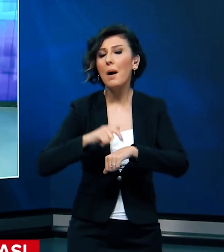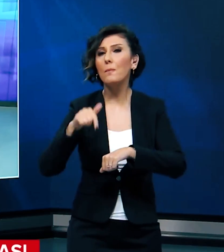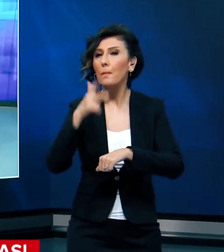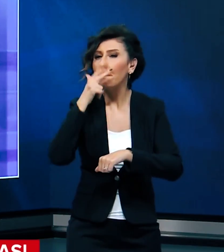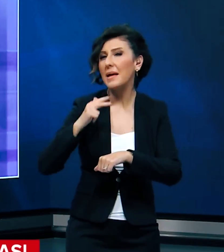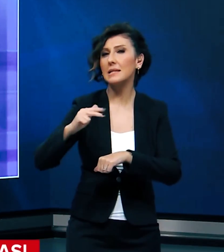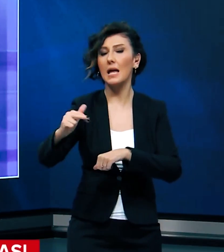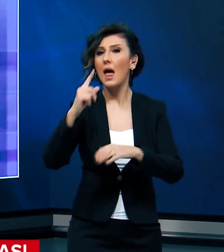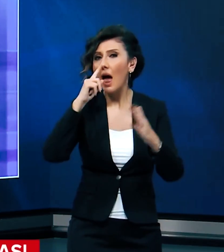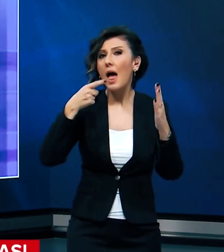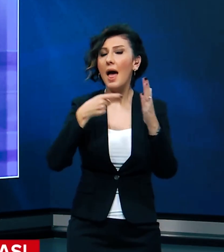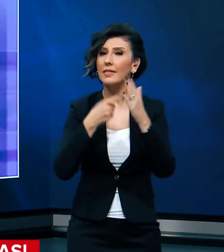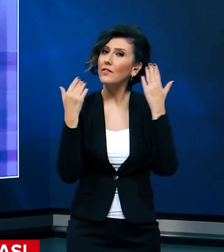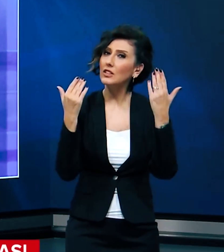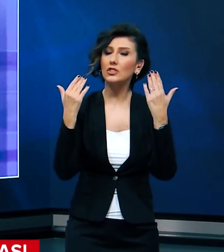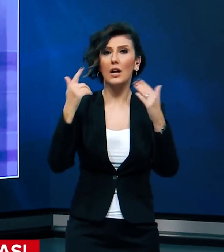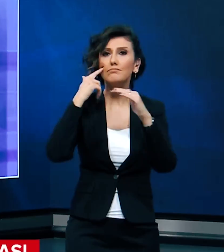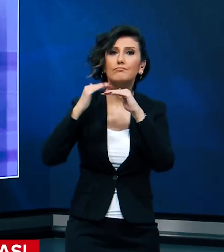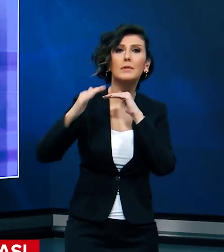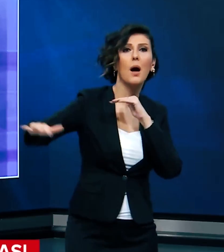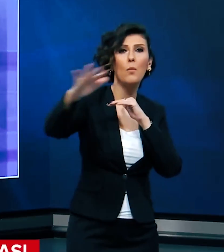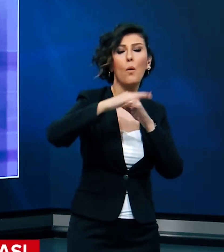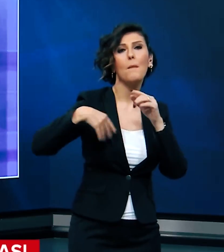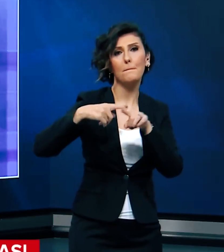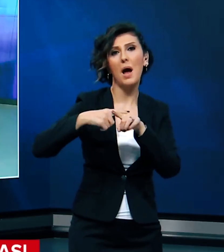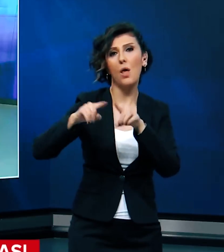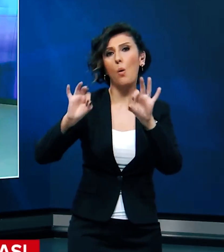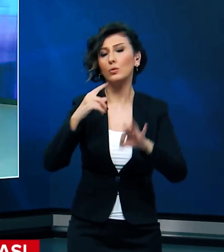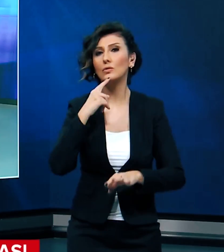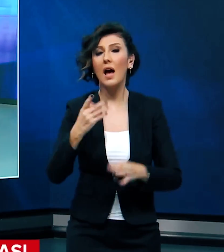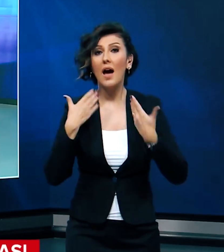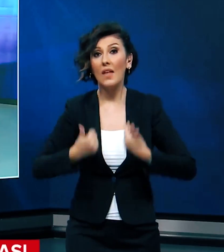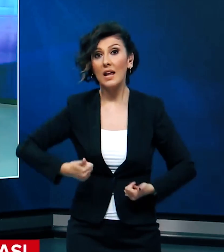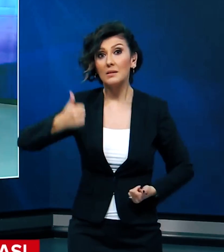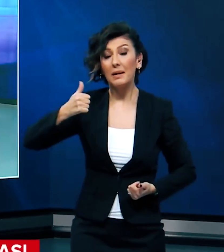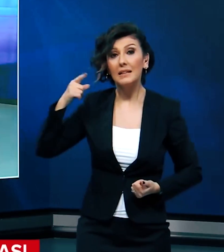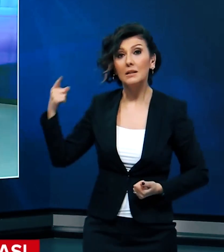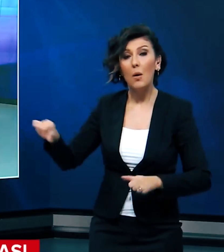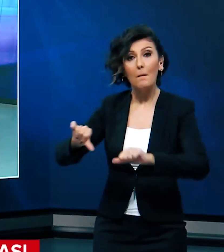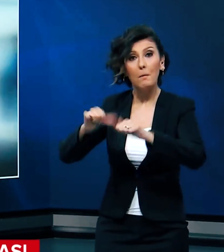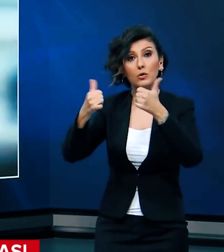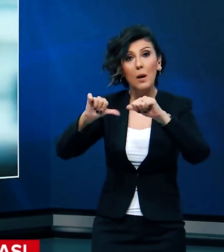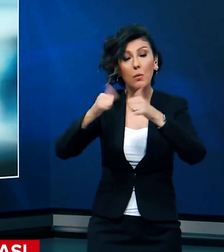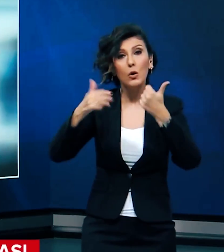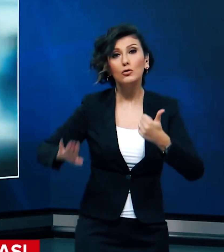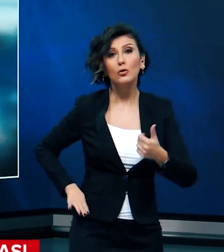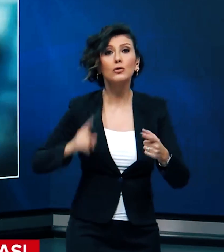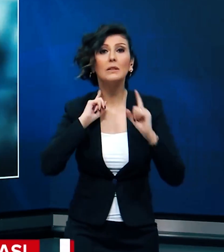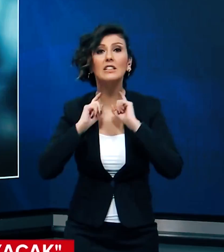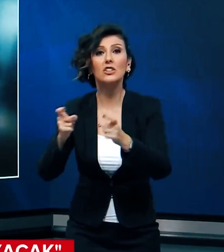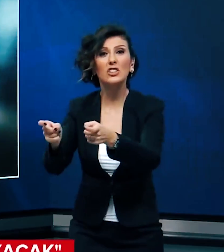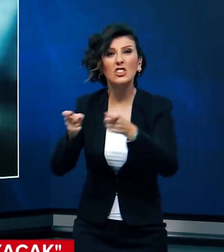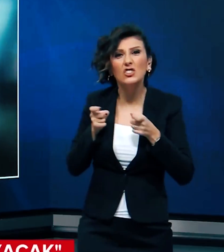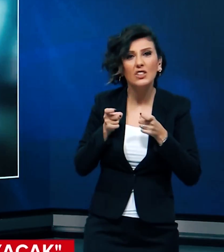benzeri hedeflerimizi inşallah kamuoyuyla da yakın zamanda paylaşacağız. Evet. Adalet Bakanı Abdülhamit Gül, boşanmalarda çocuğun icra konusu